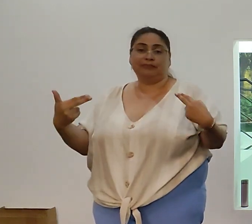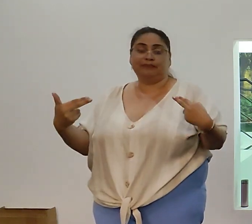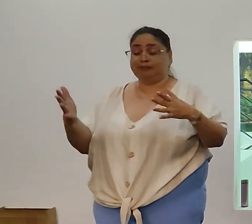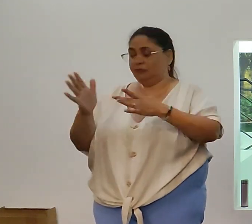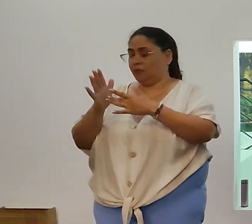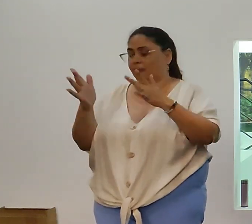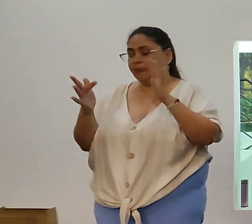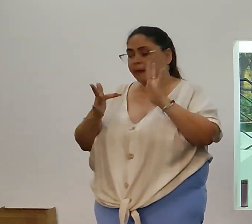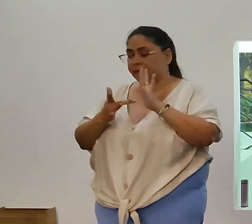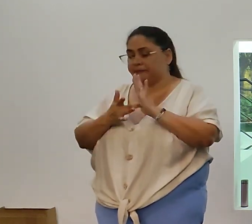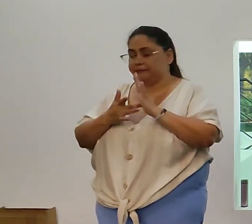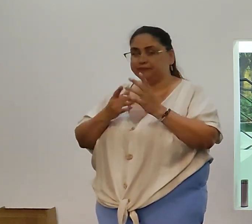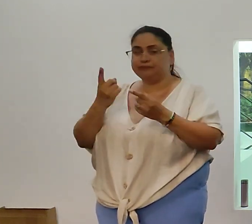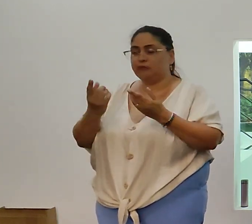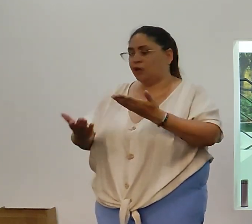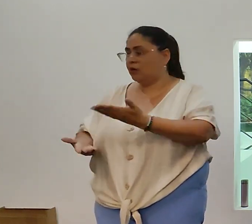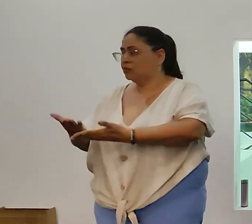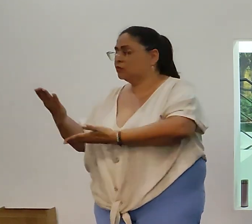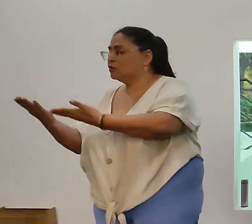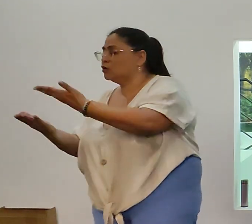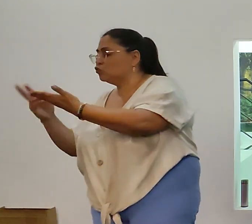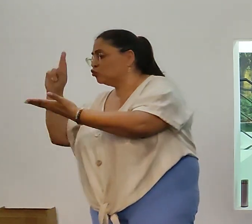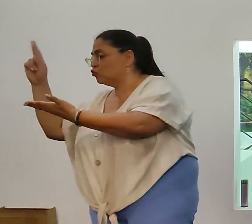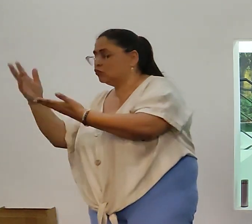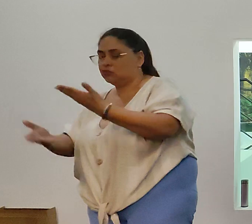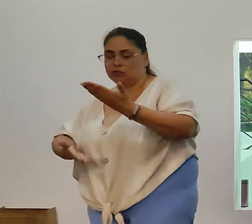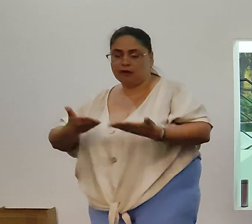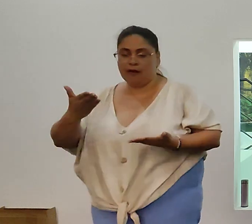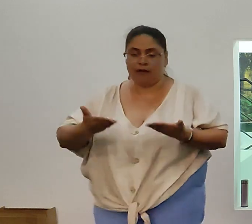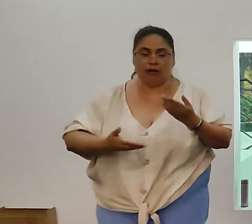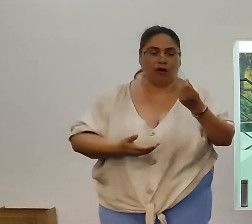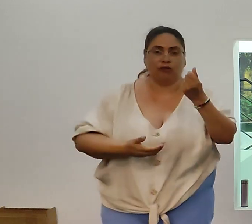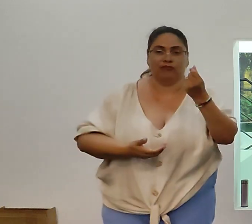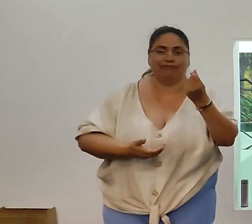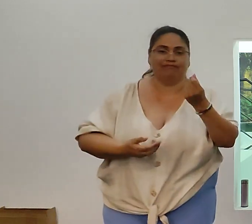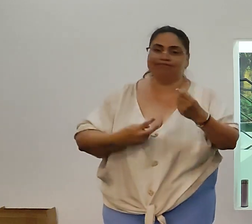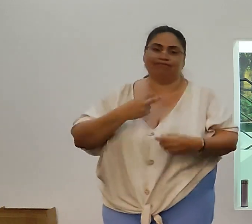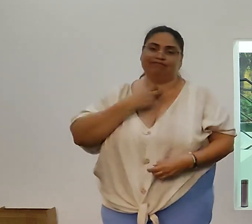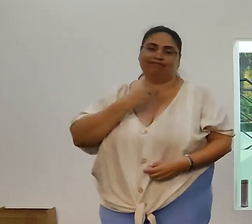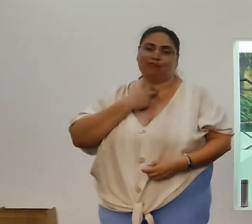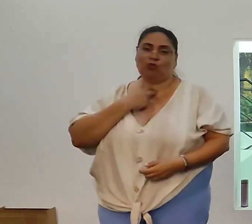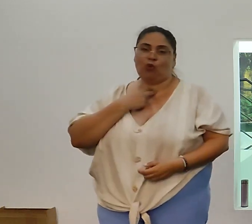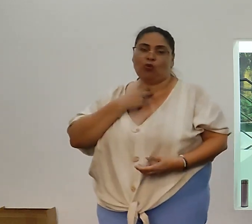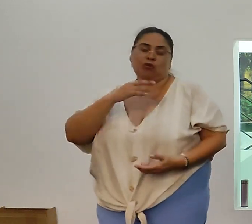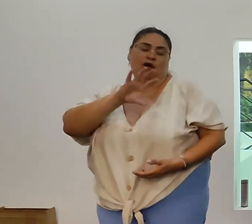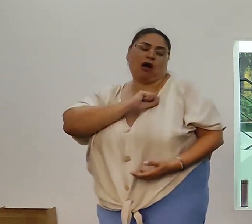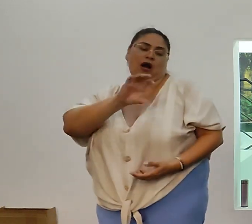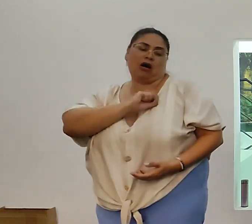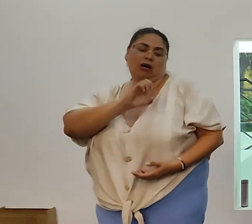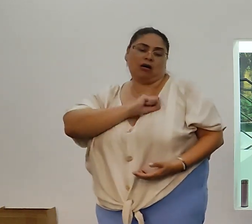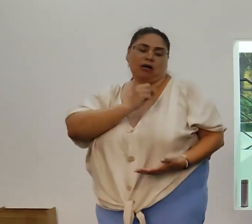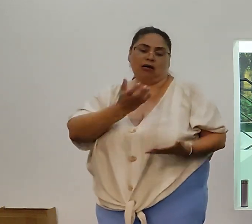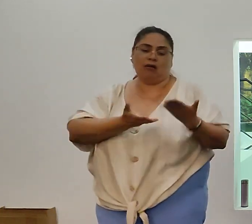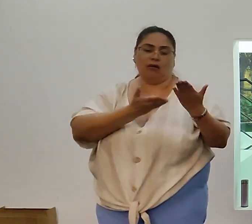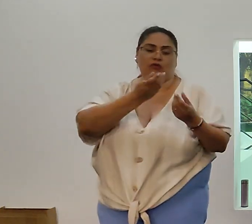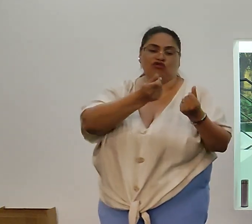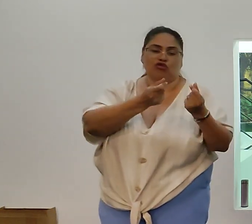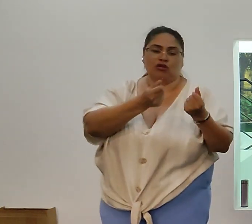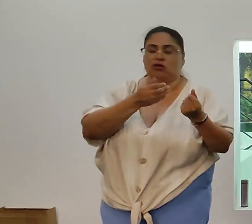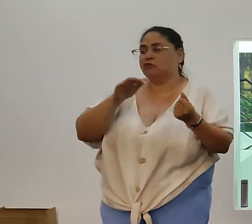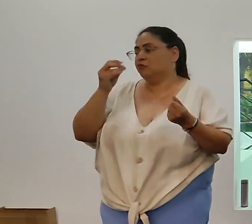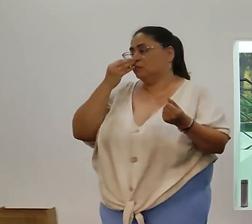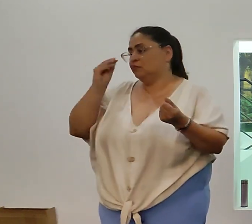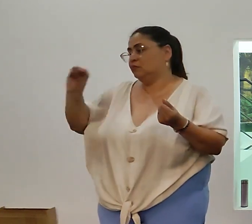disse que não tem como nós servirmos a 2 senhores ao mesmo tempo. Ou nós amaremos a um e